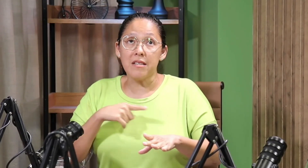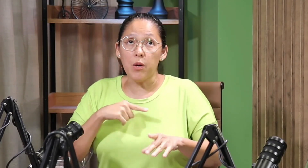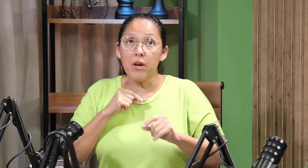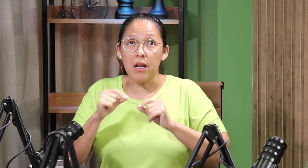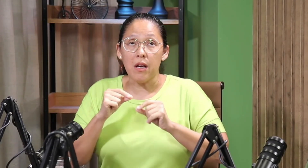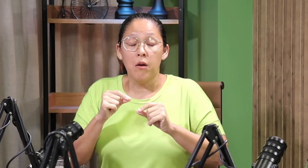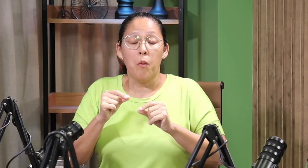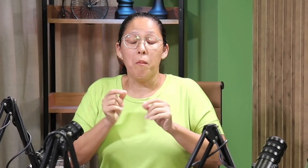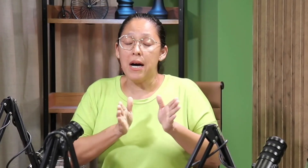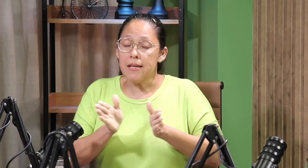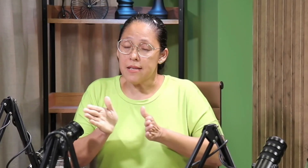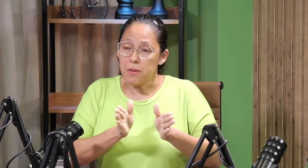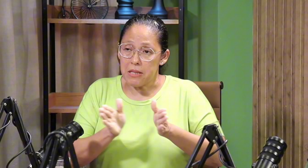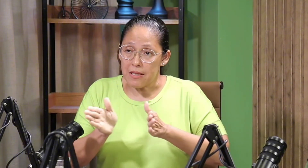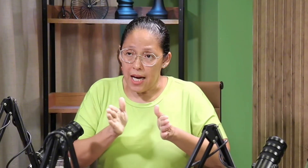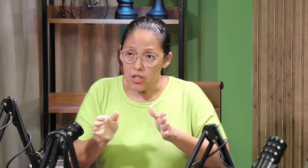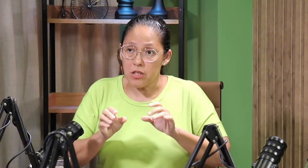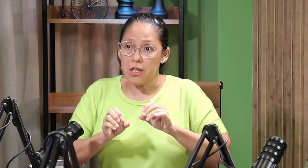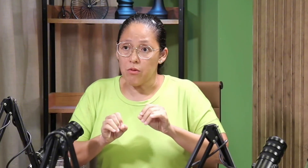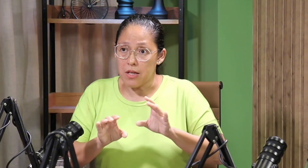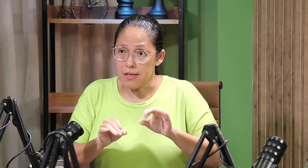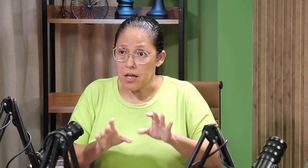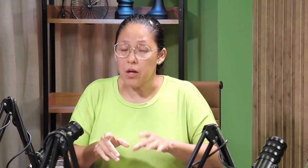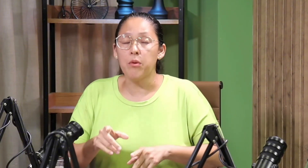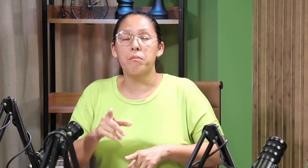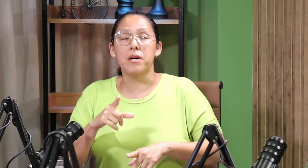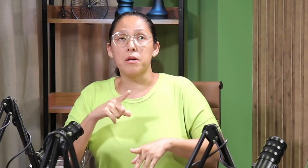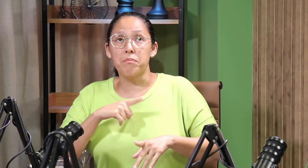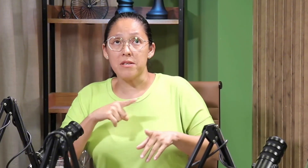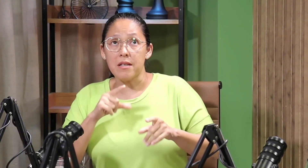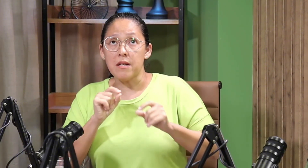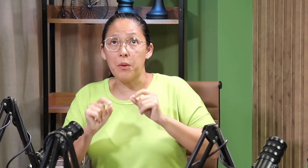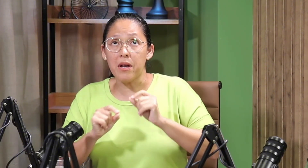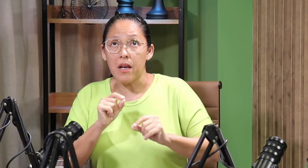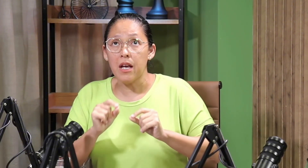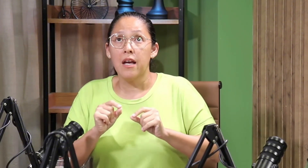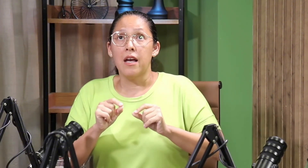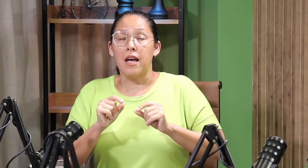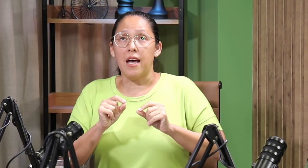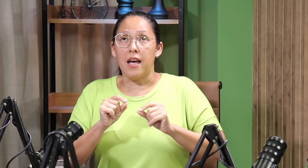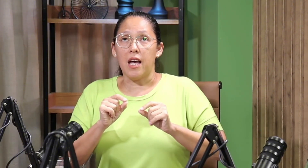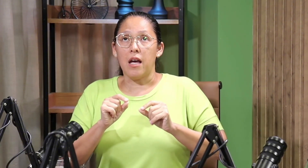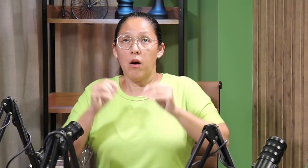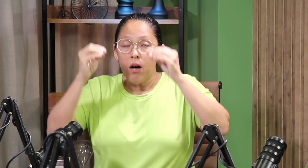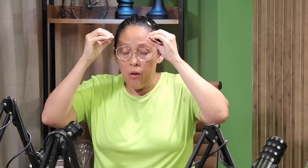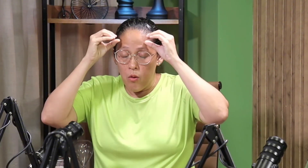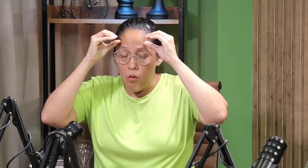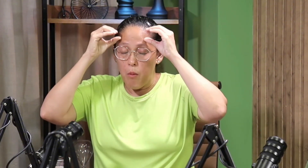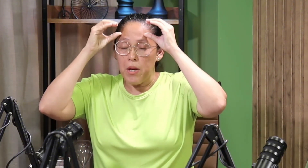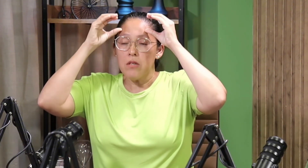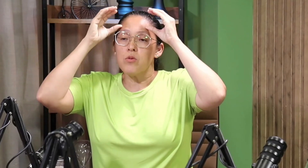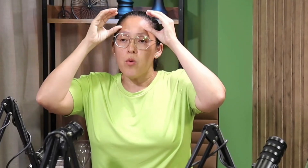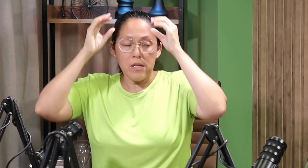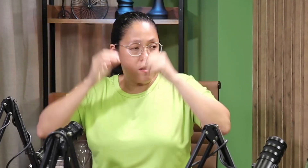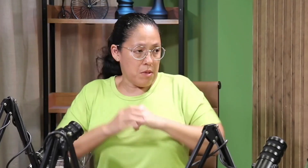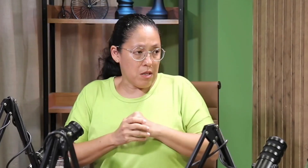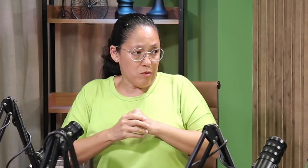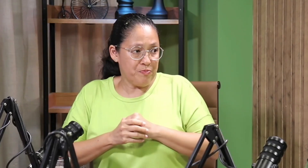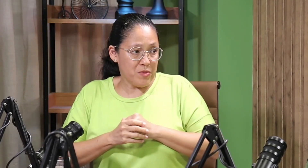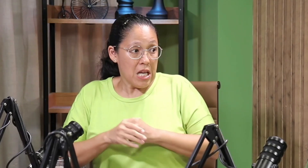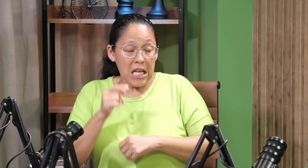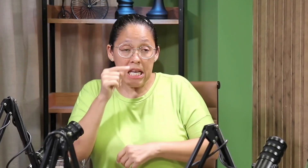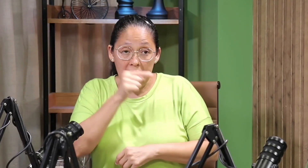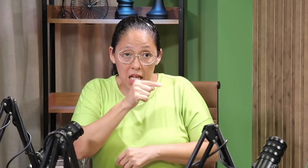possa ter o quê? Uma acessibilidade na educação, para que possa ter o quê? O aumento do